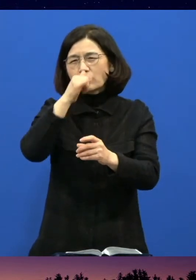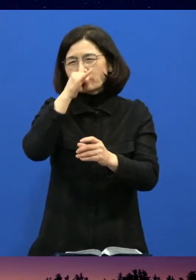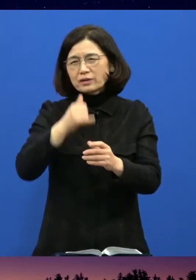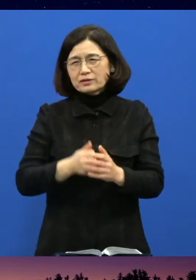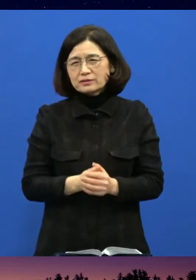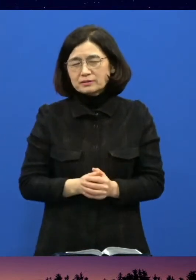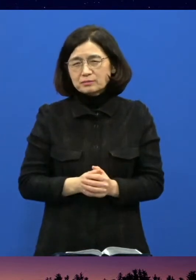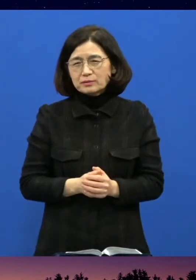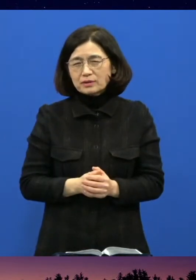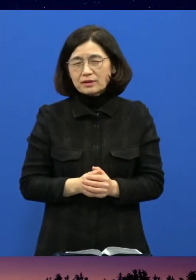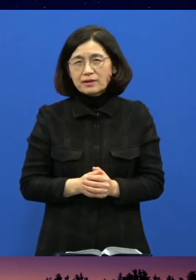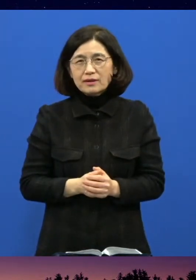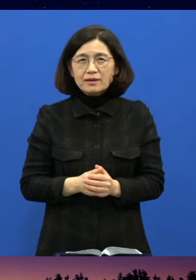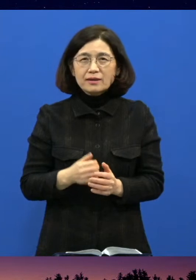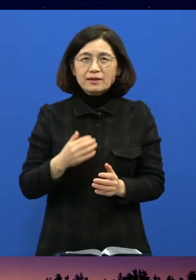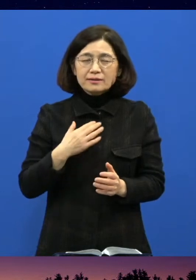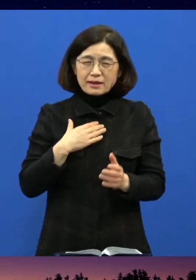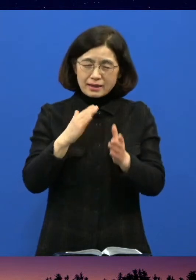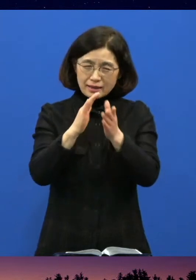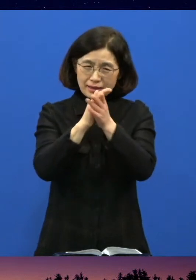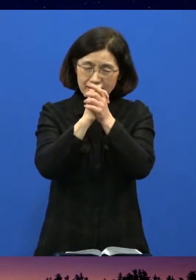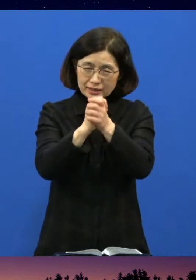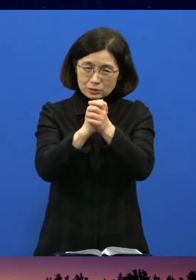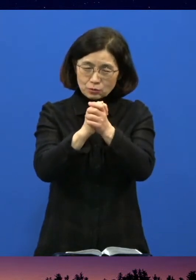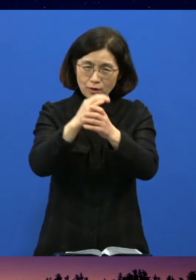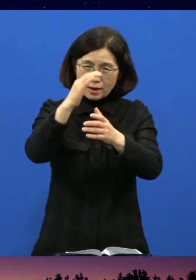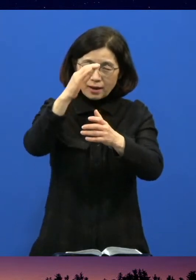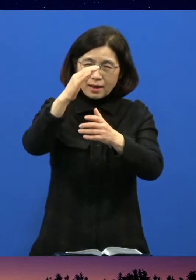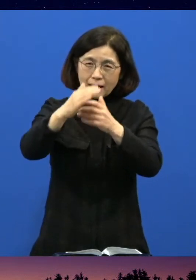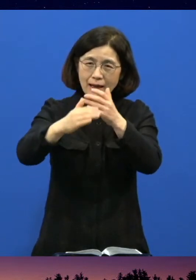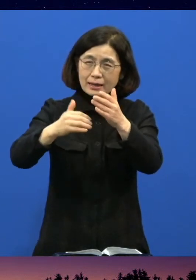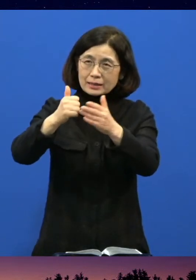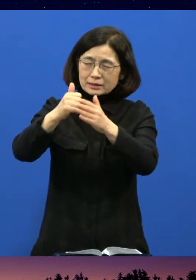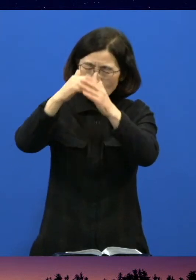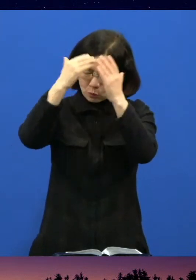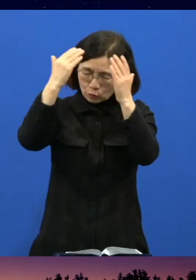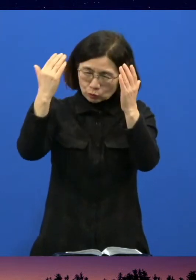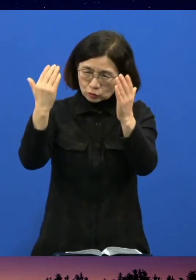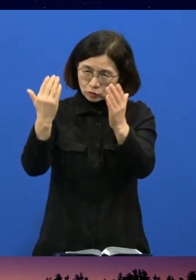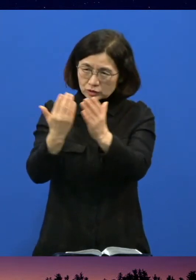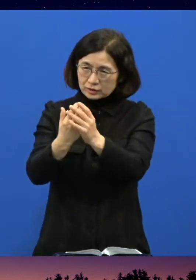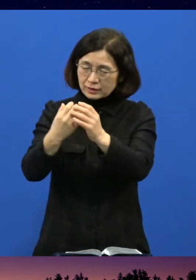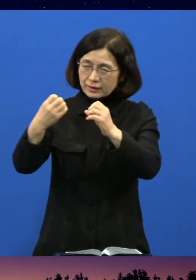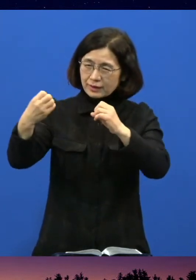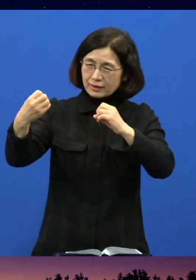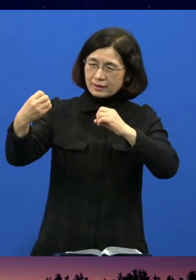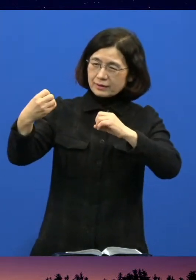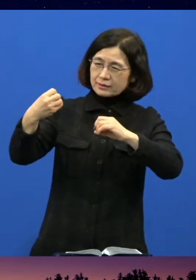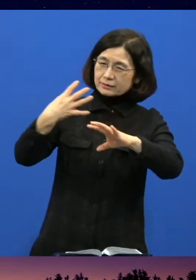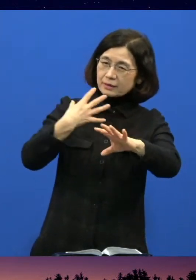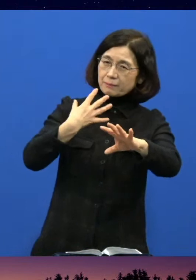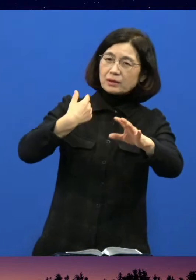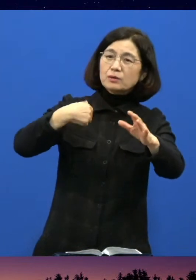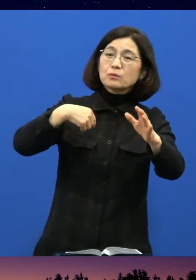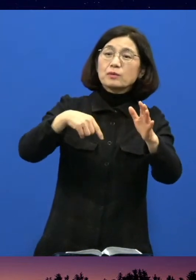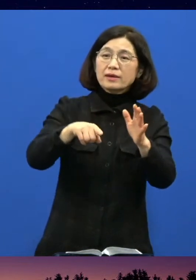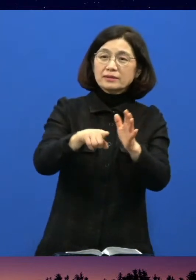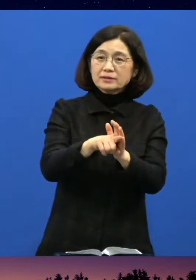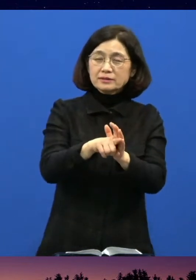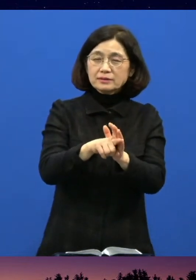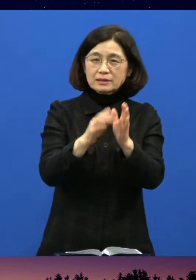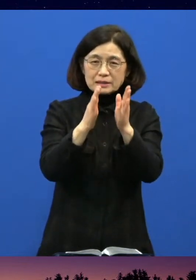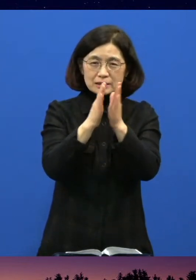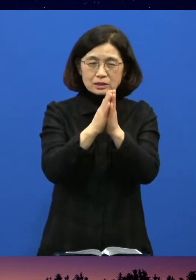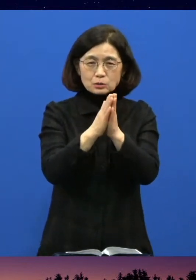그 기도가, 우리의 기도가 온전하게 응답되게 하기 위해서는 우리의 기도 자체의 불순물이 제거되는 시간이, 기다리고 기다리는